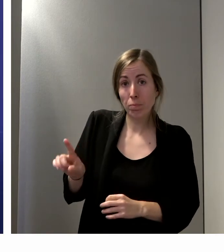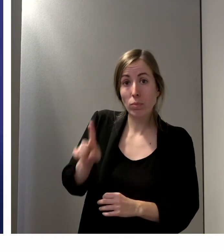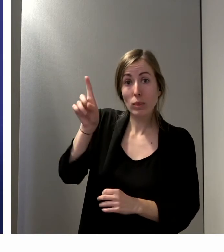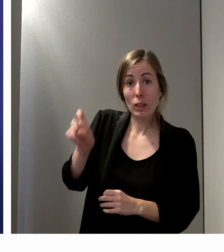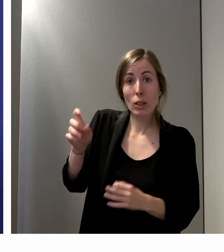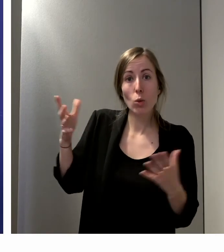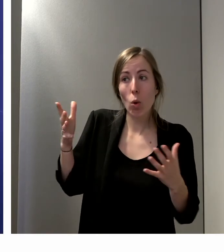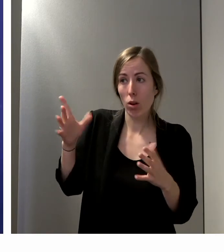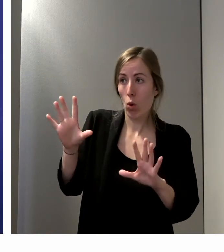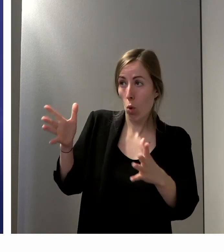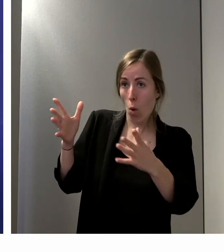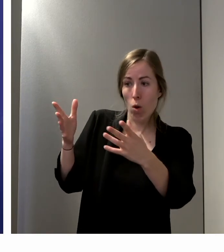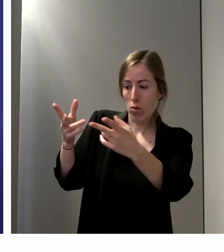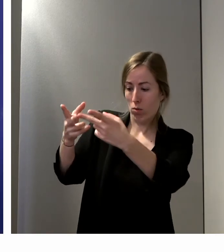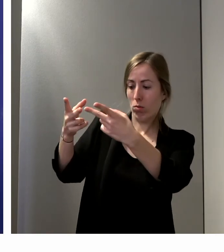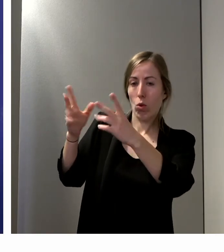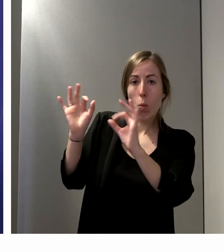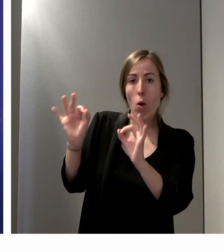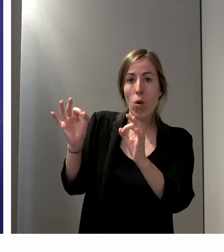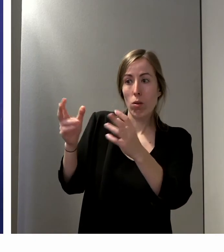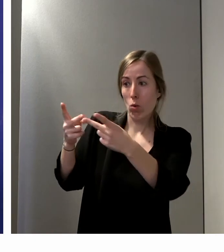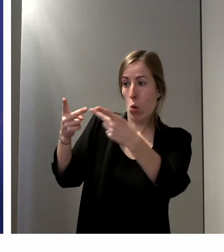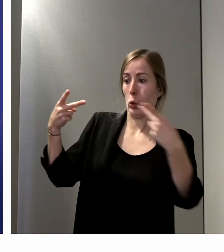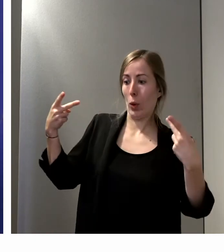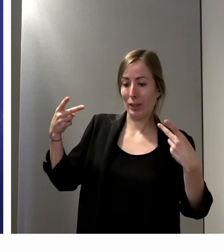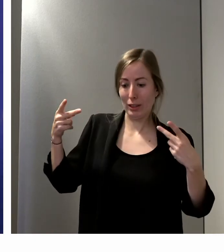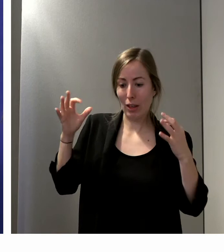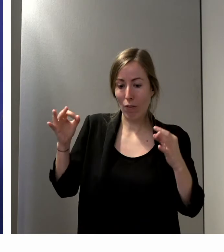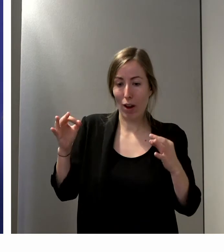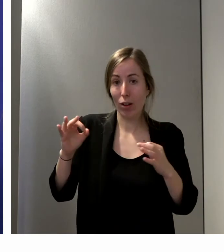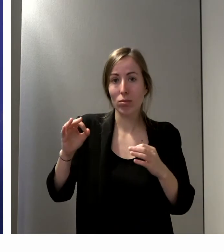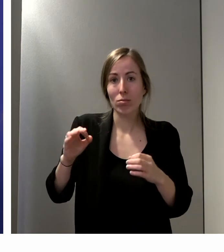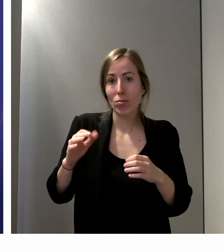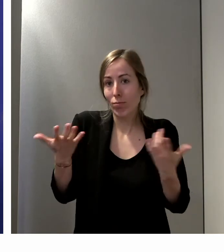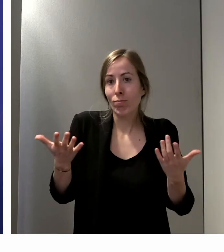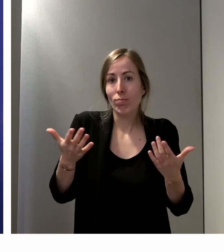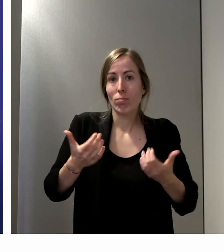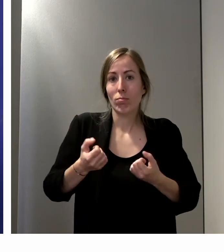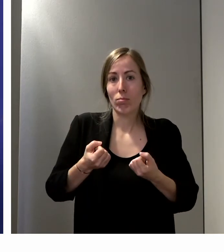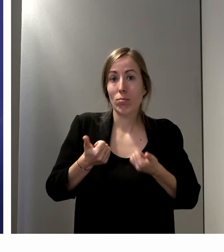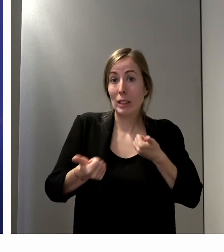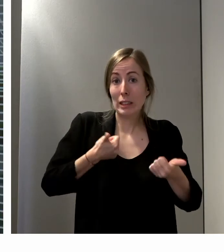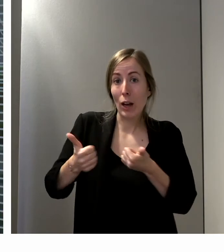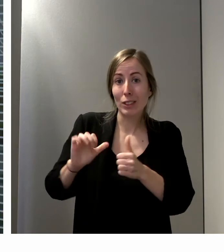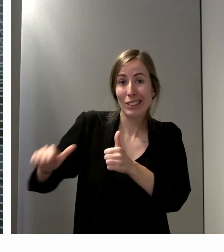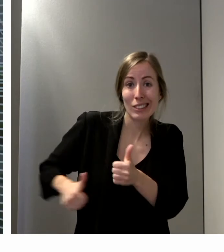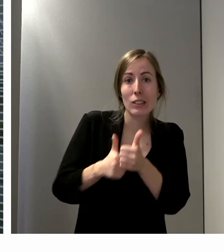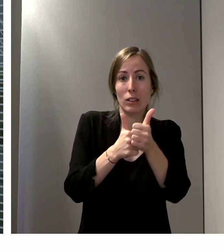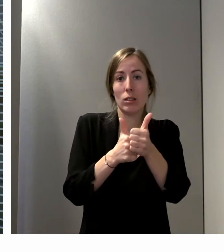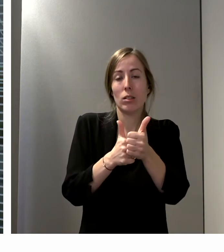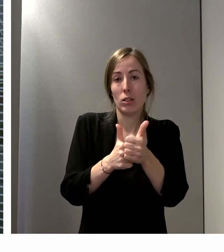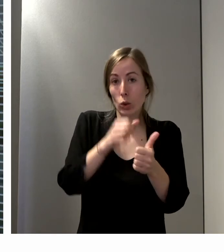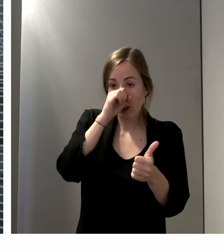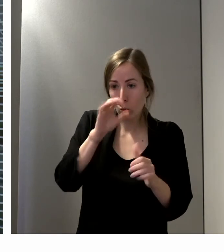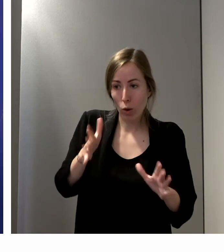garantir l'autorisation légale de cette prestation à confier à des